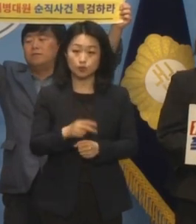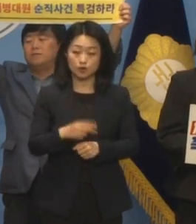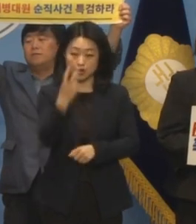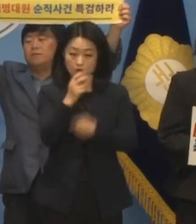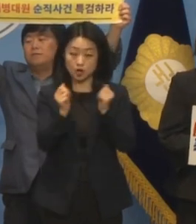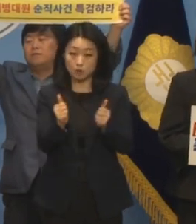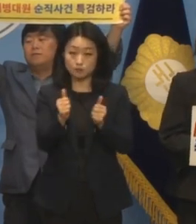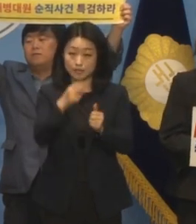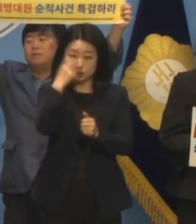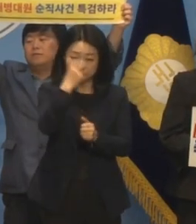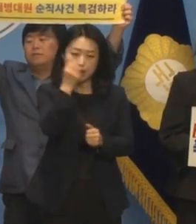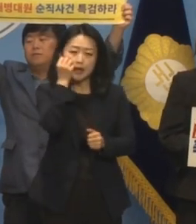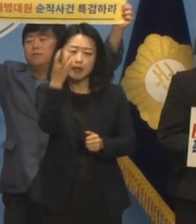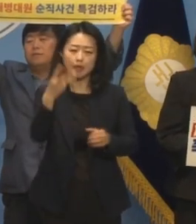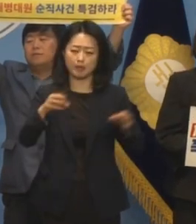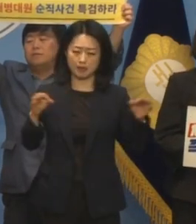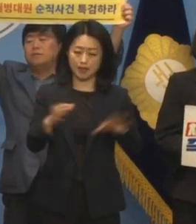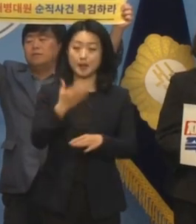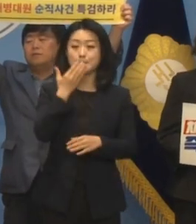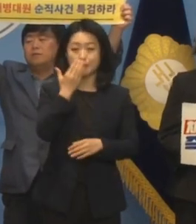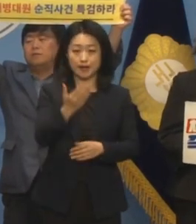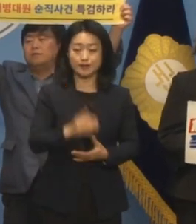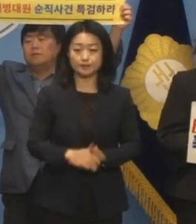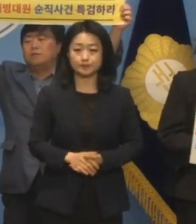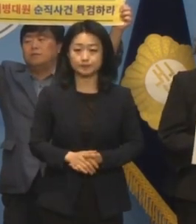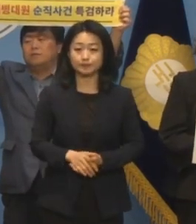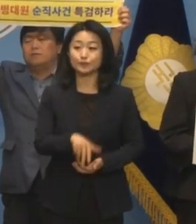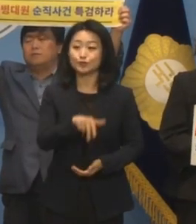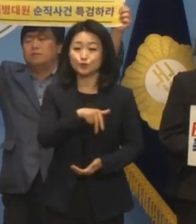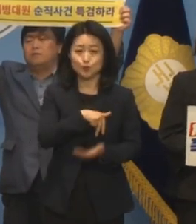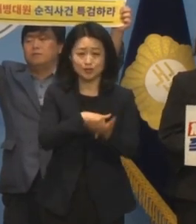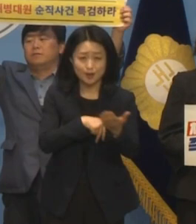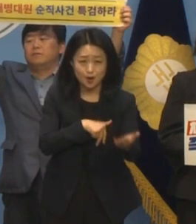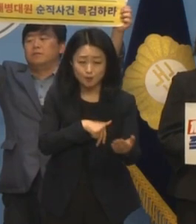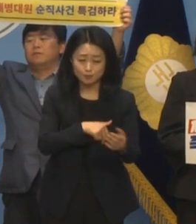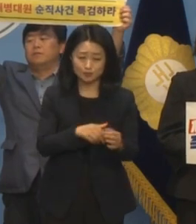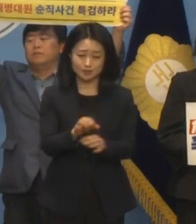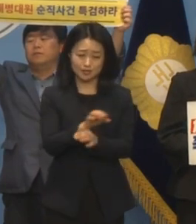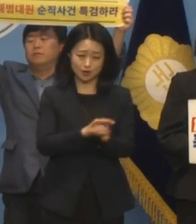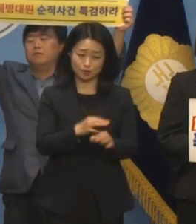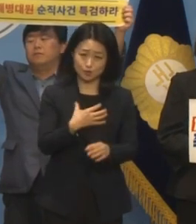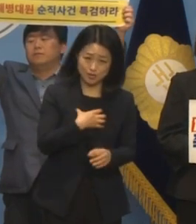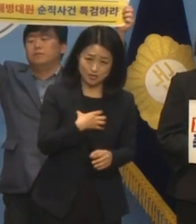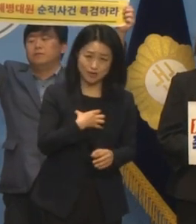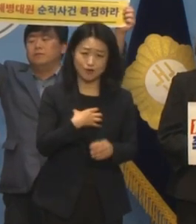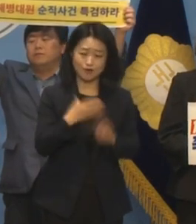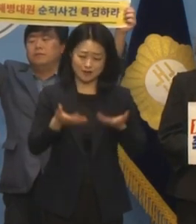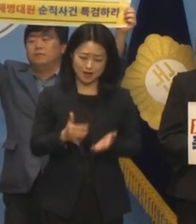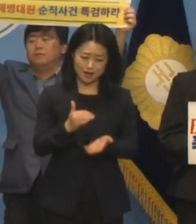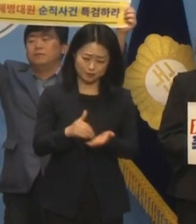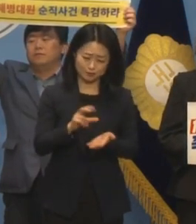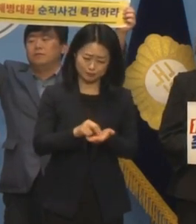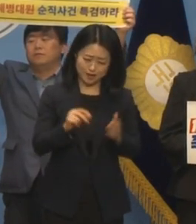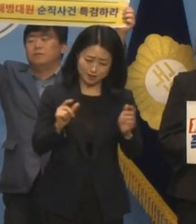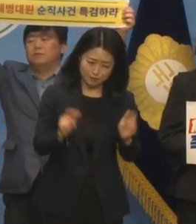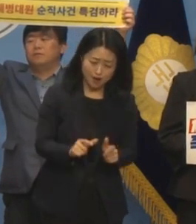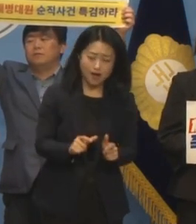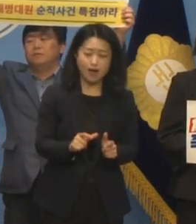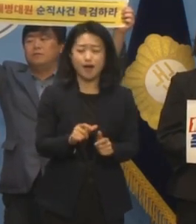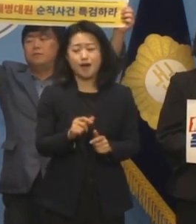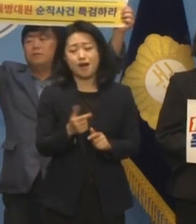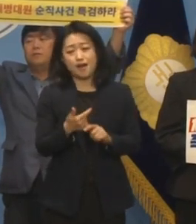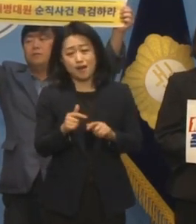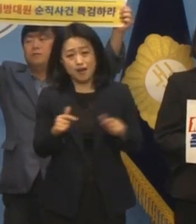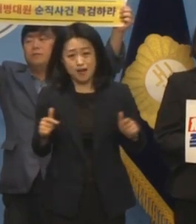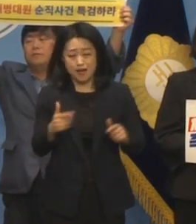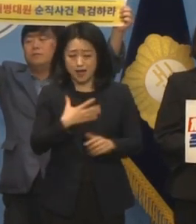3개월이면 수사가 끝납니다. 의원님들, 경제위기, 저출생, 연금개혁, 안보위협 등 우리는 지금 전례 없는 위기를 맞고